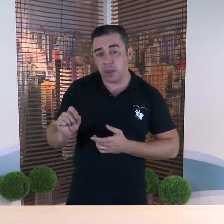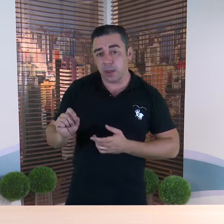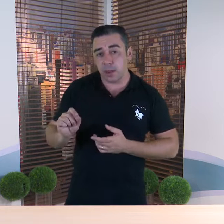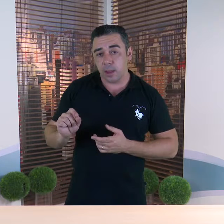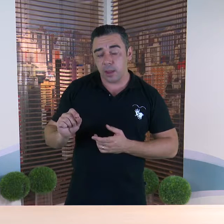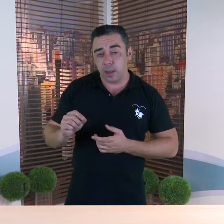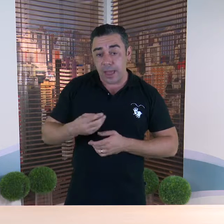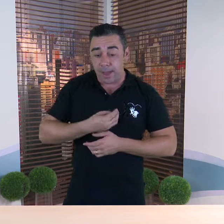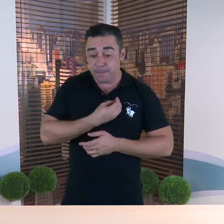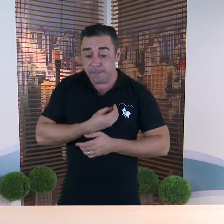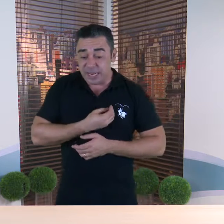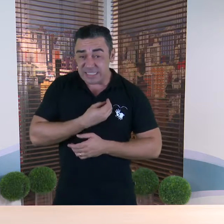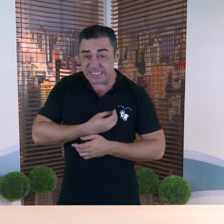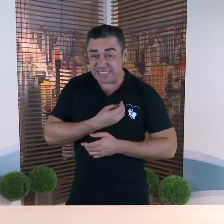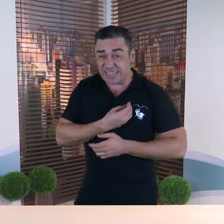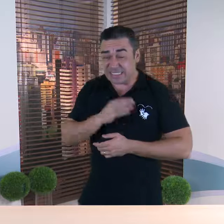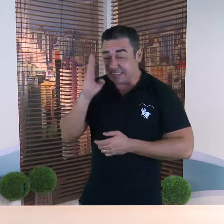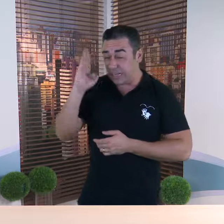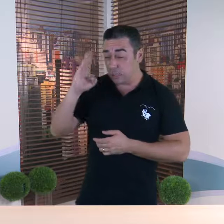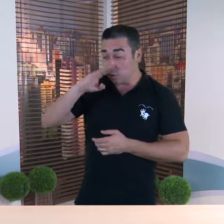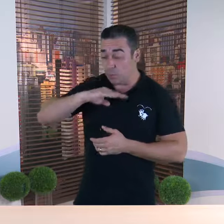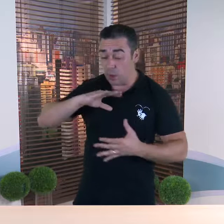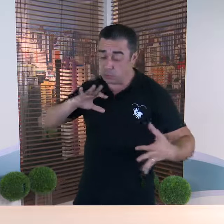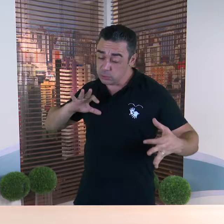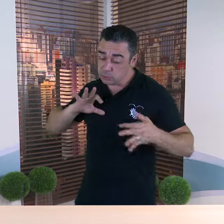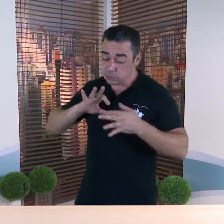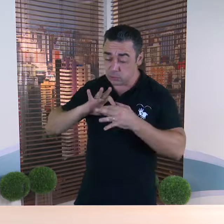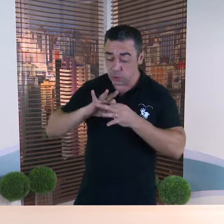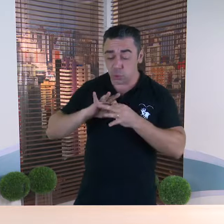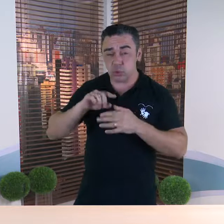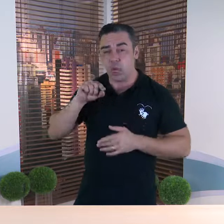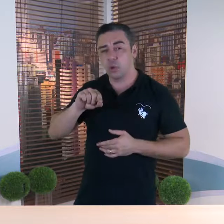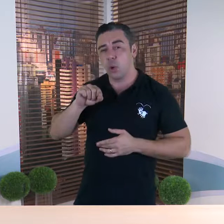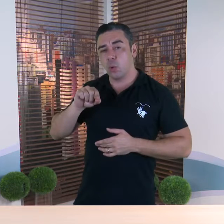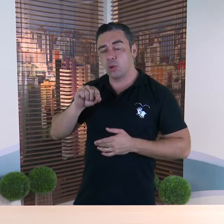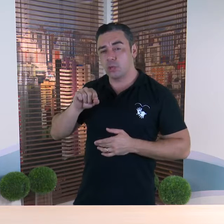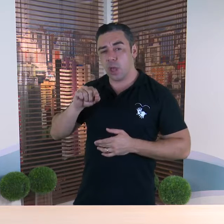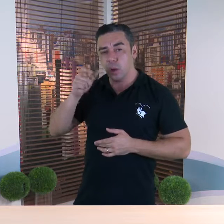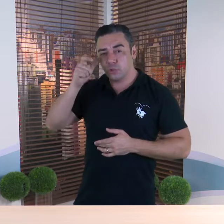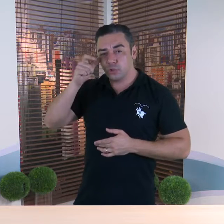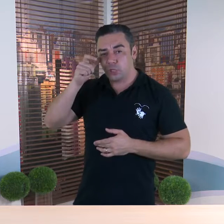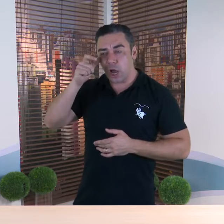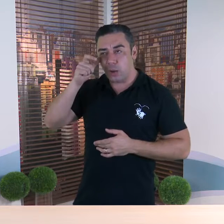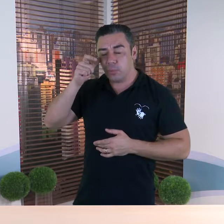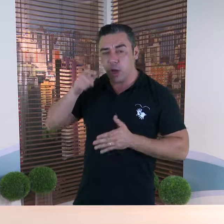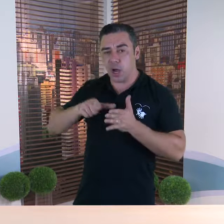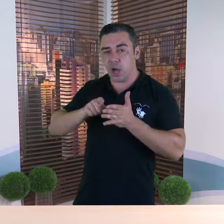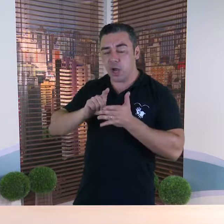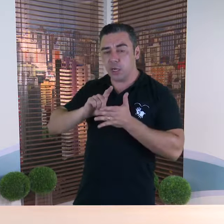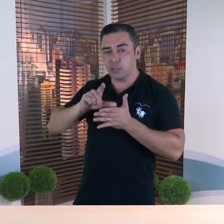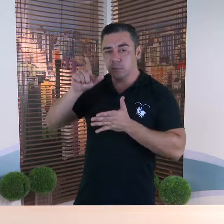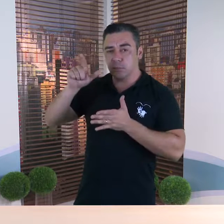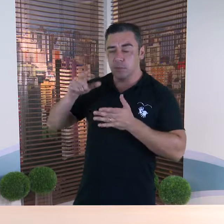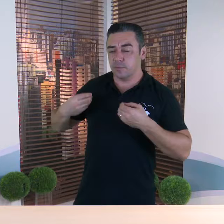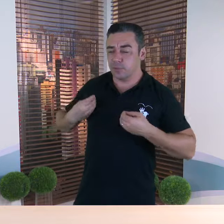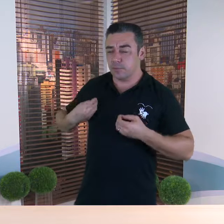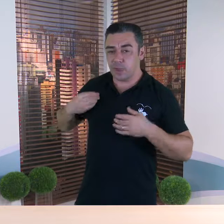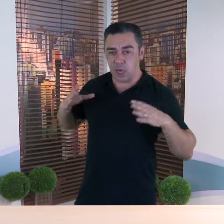que a presença do mal no universo está associada à queda de Satanás e a presença do mal na Terra